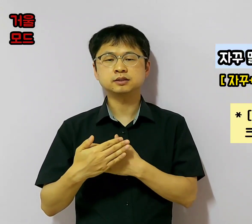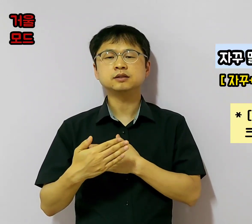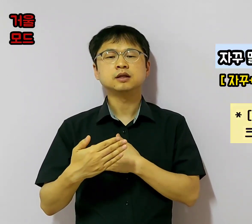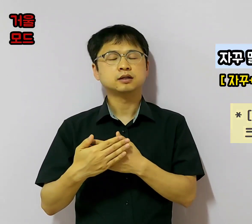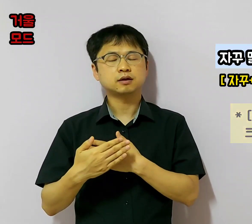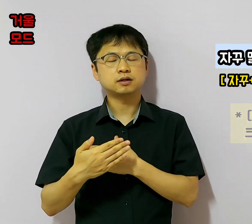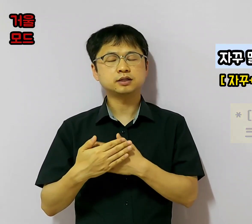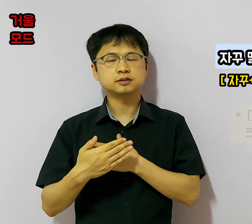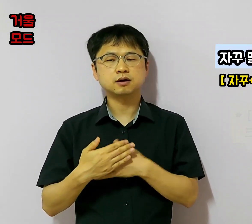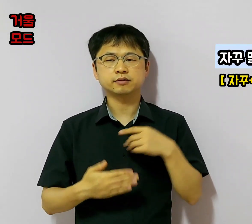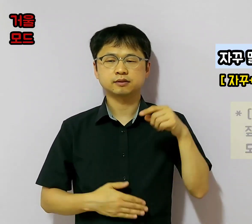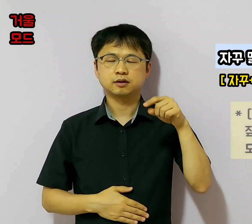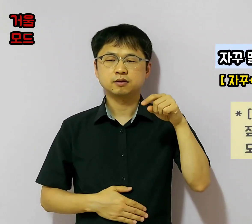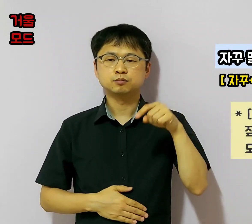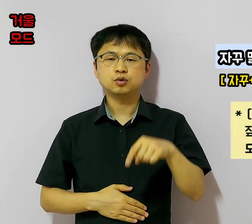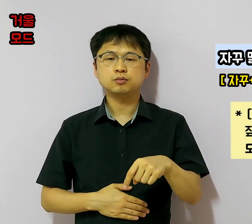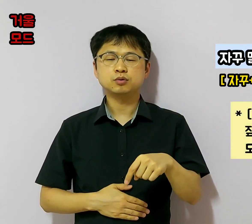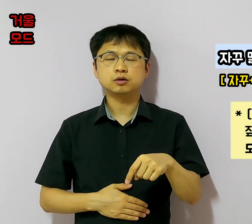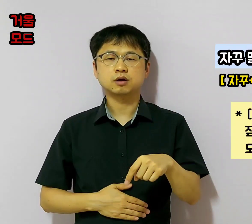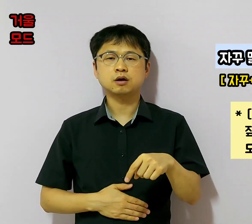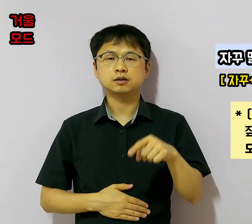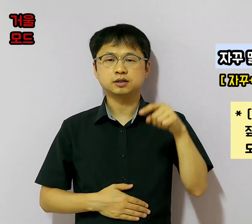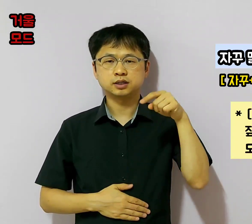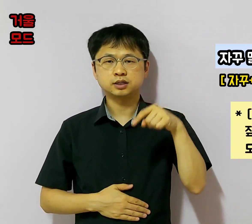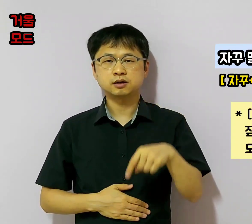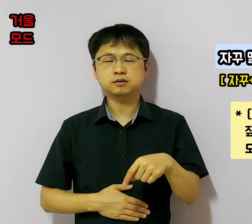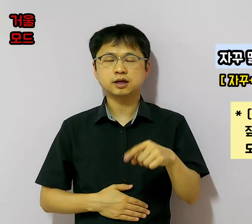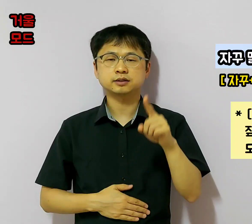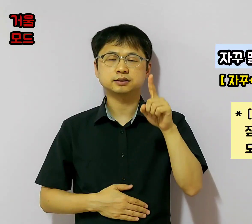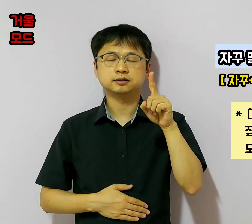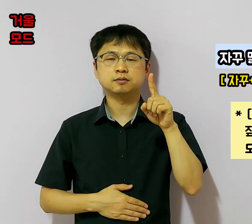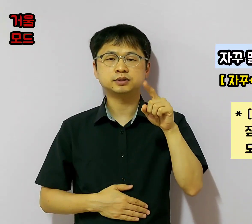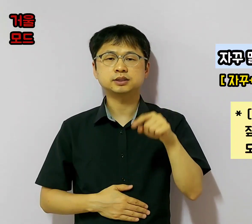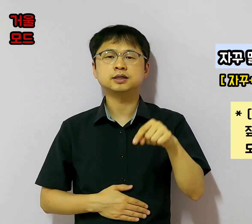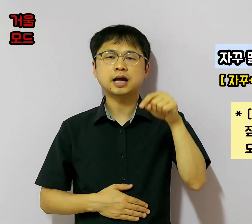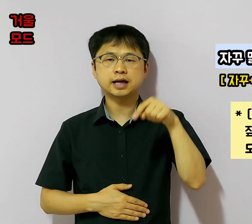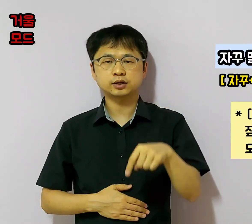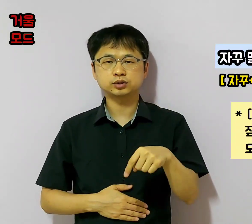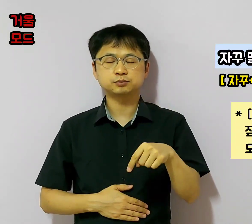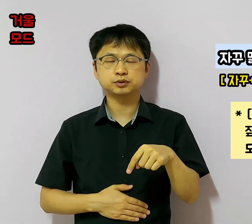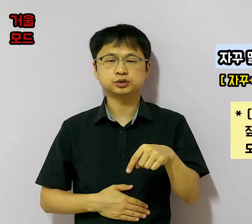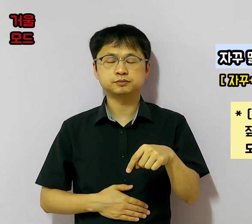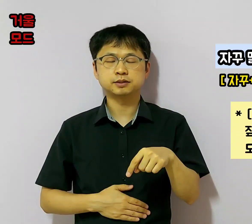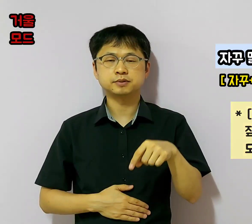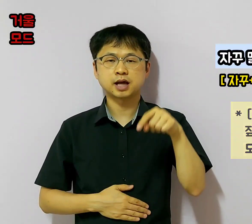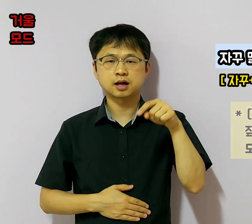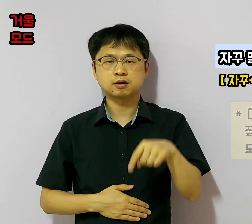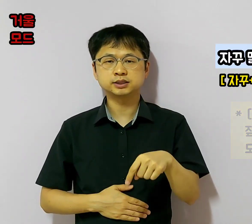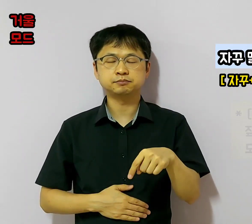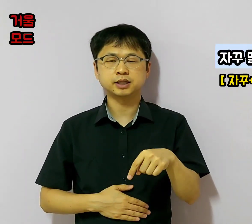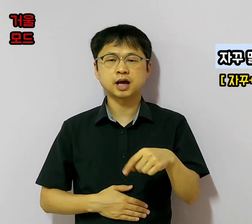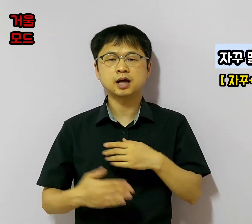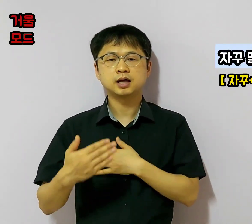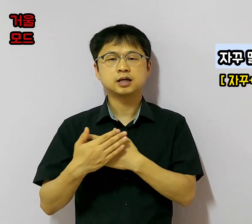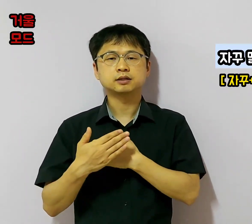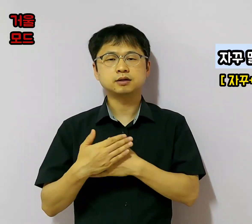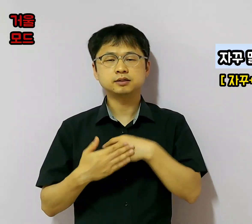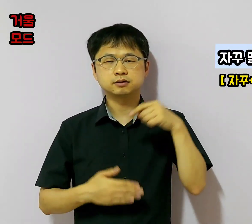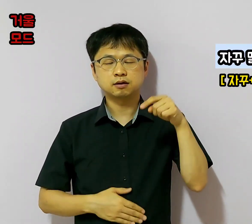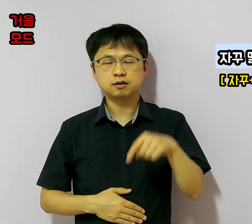설레는, 떨리는 것, 것, 이것 하는 것은 검지를 아래로 짚어주시면 됩니다. 것입니다. 떨리는